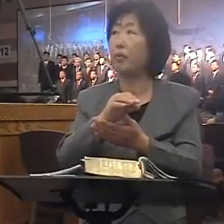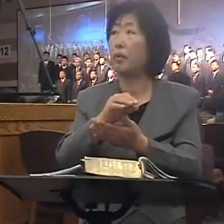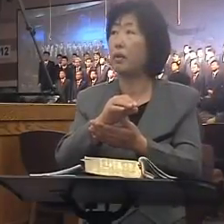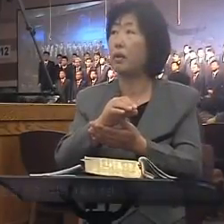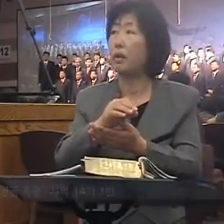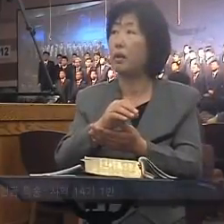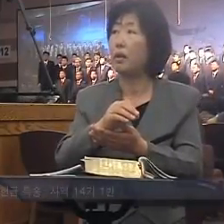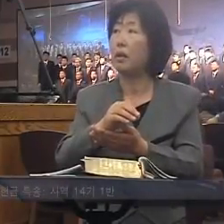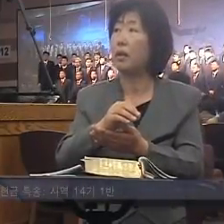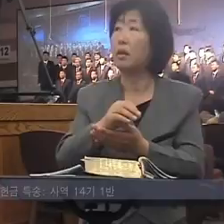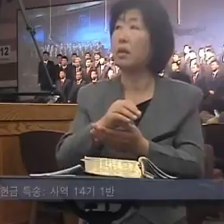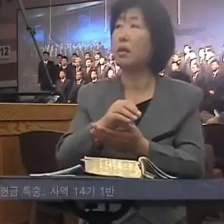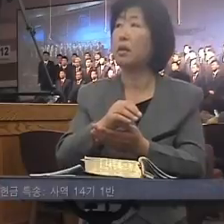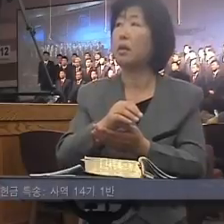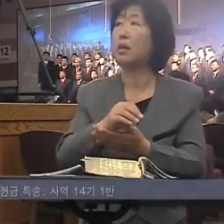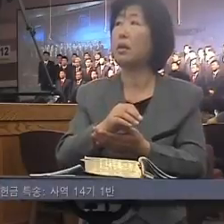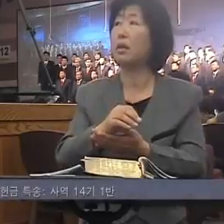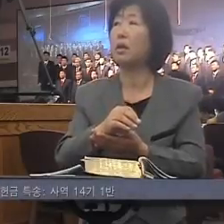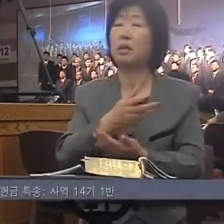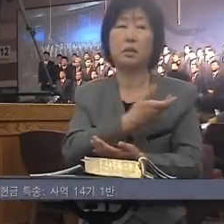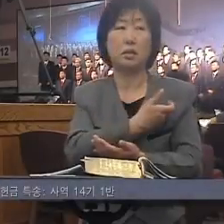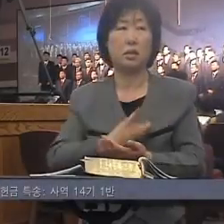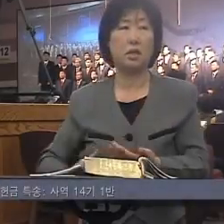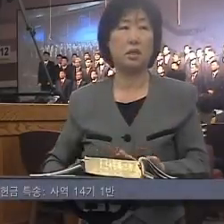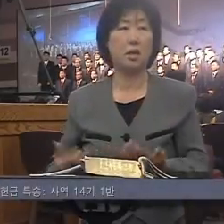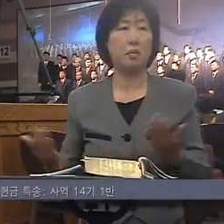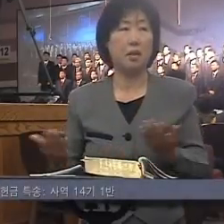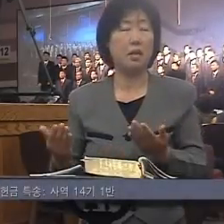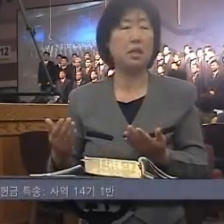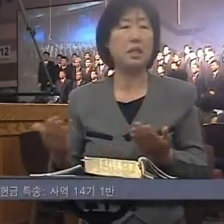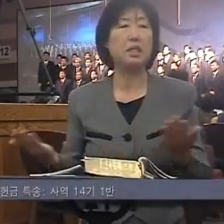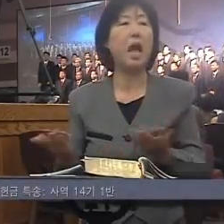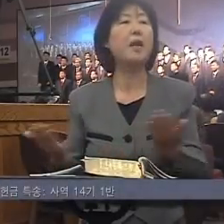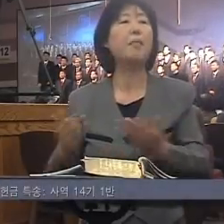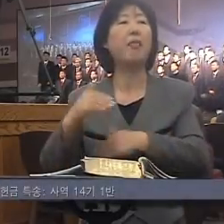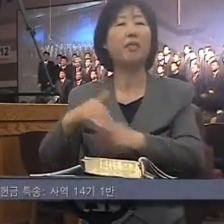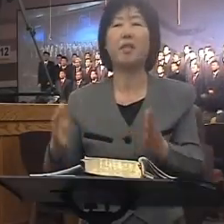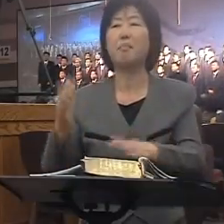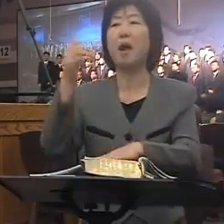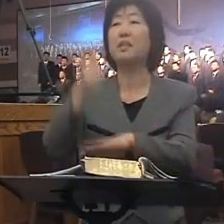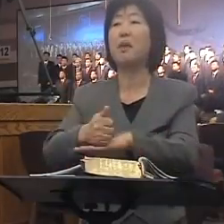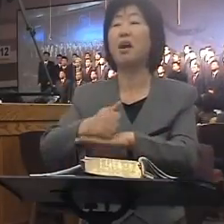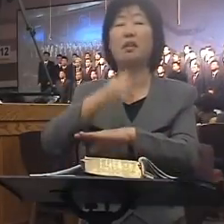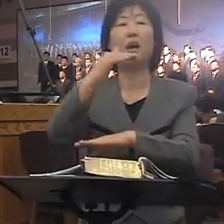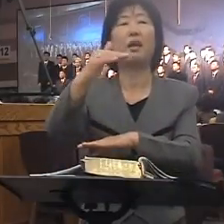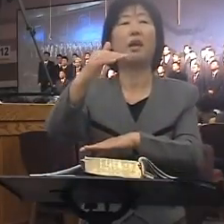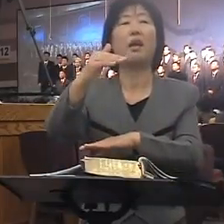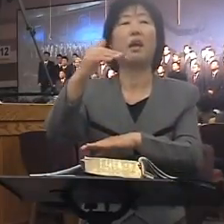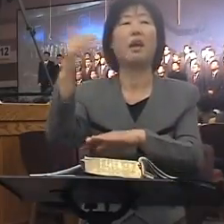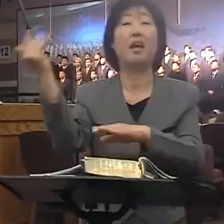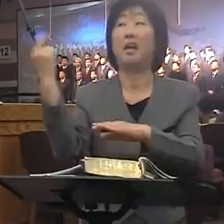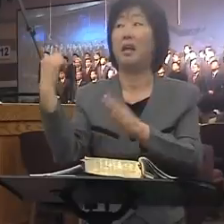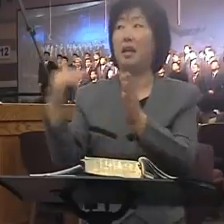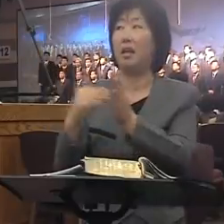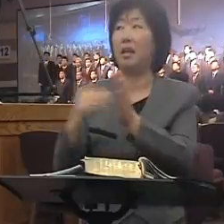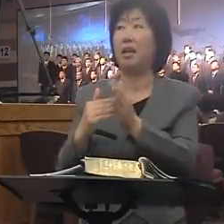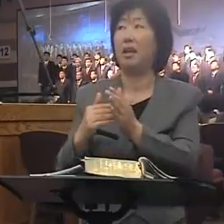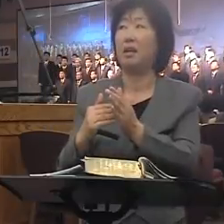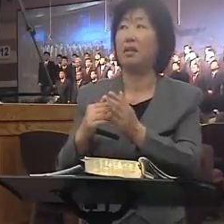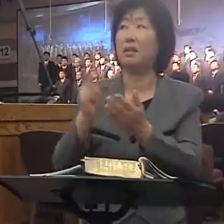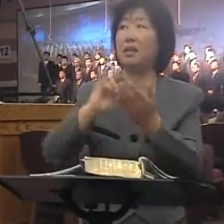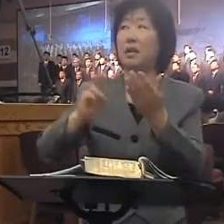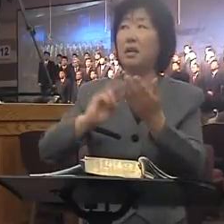우리 제자 훈련의 마지막 단계인 사역반 14기 일반 형제님들의 교회를 향한 사랑 고백이 있겠습니다.